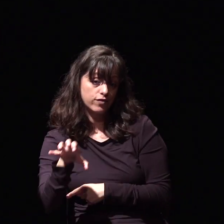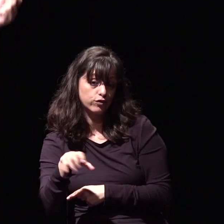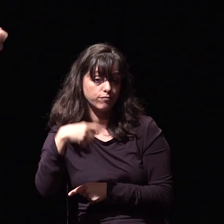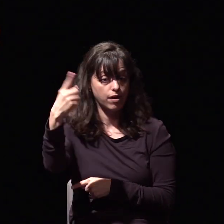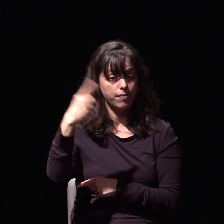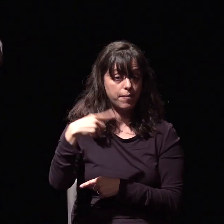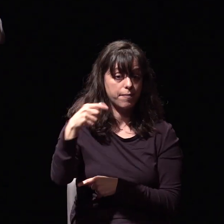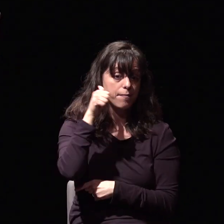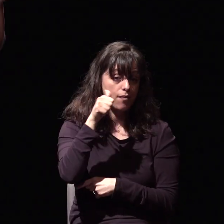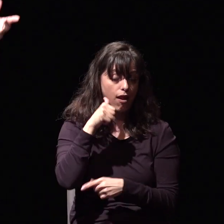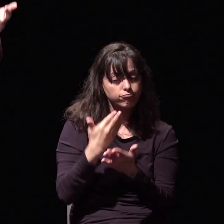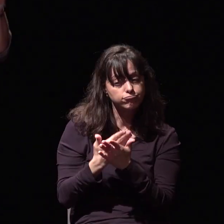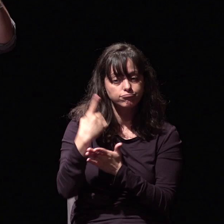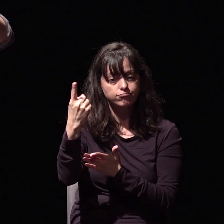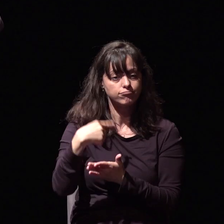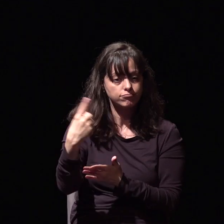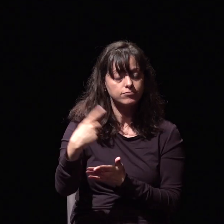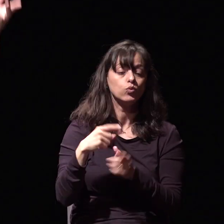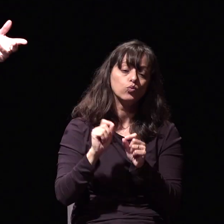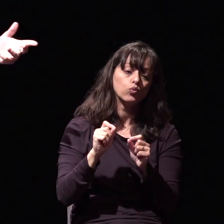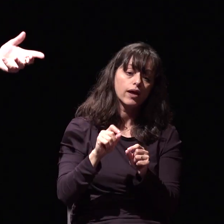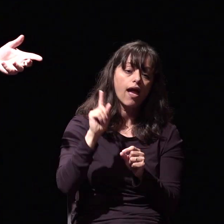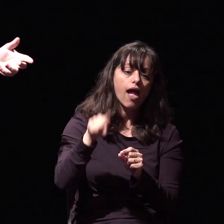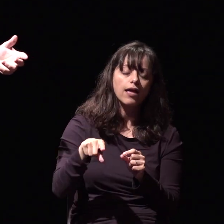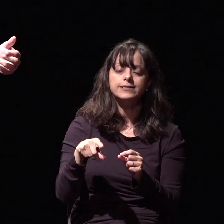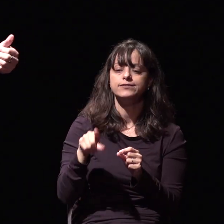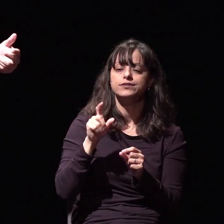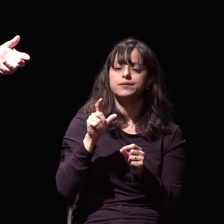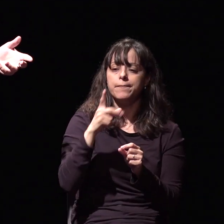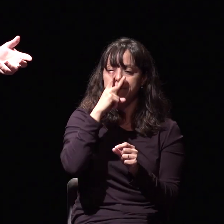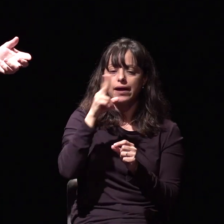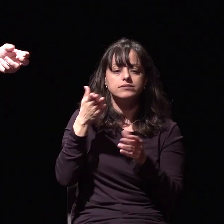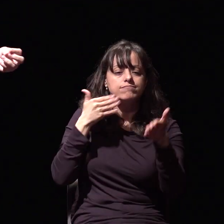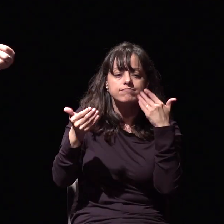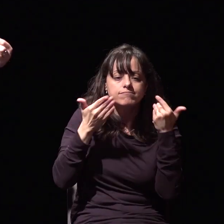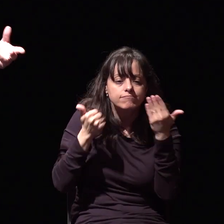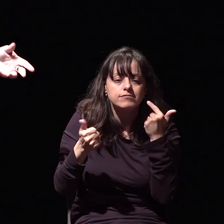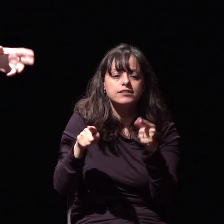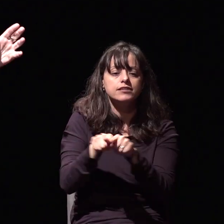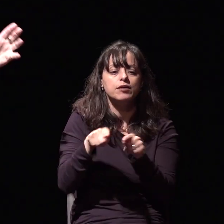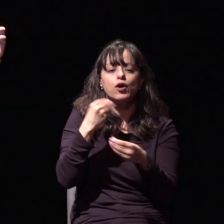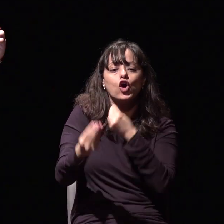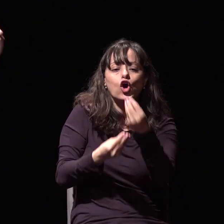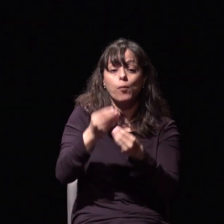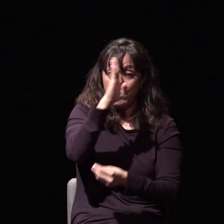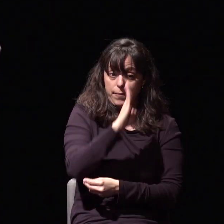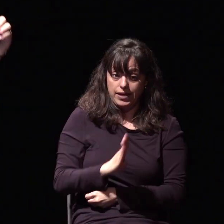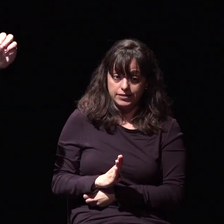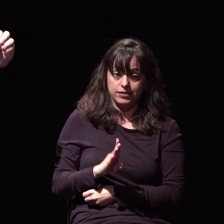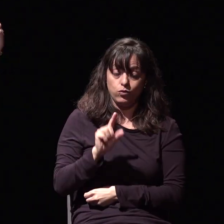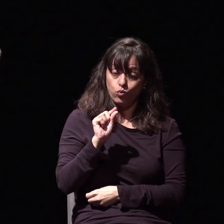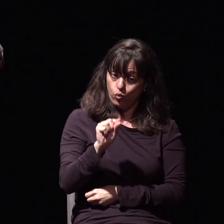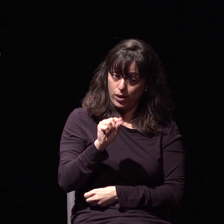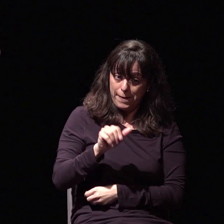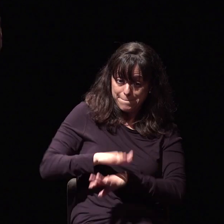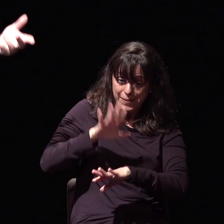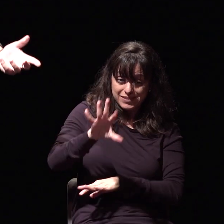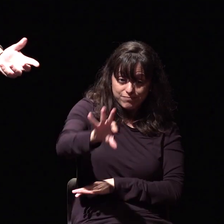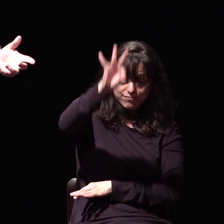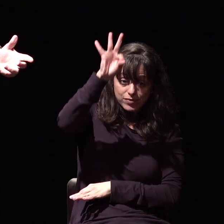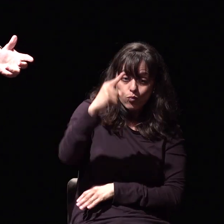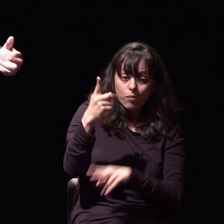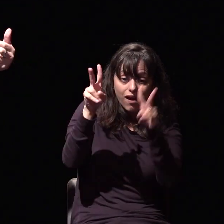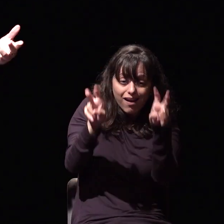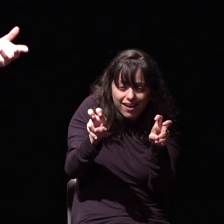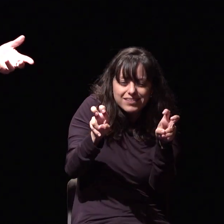pouco nessa perspectiva de uma certa trajetória, de um certo périplo da Lina pelo território brasileiro, que me interessa pegar uma questão que é